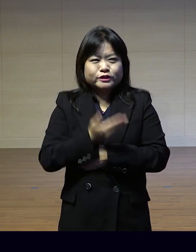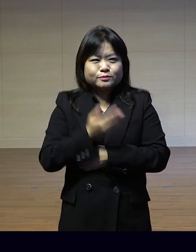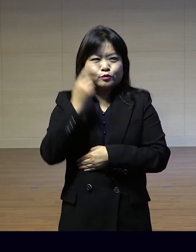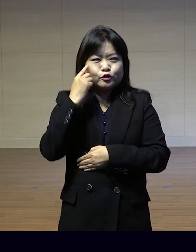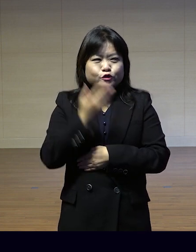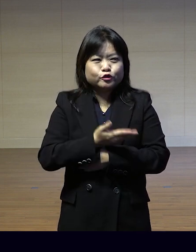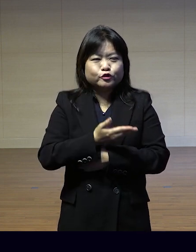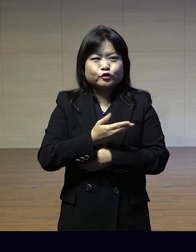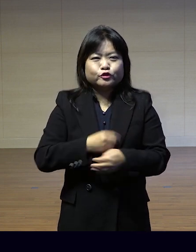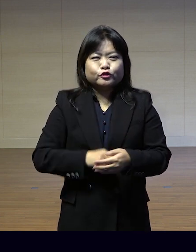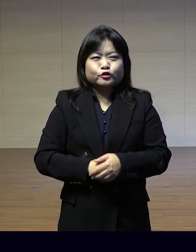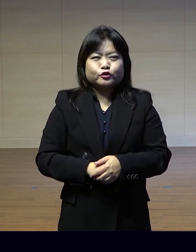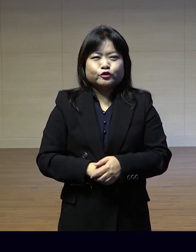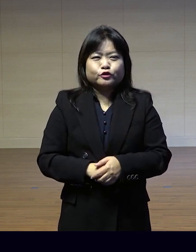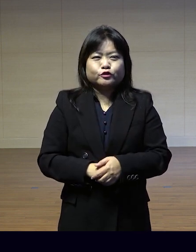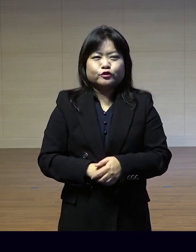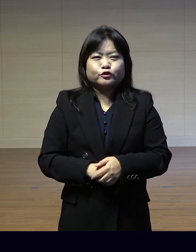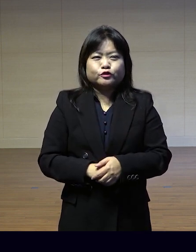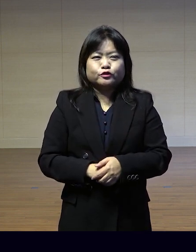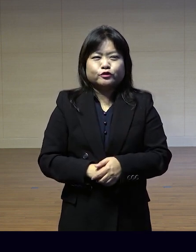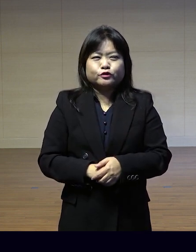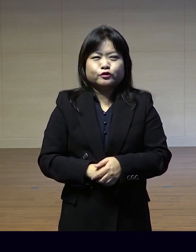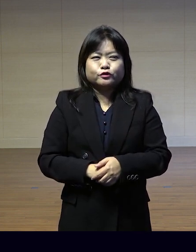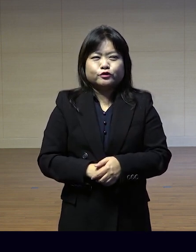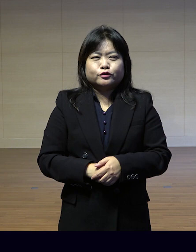하겠습니다. 예. 예.